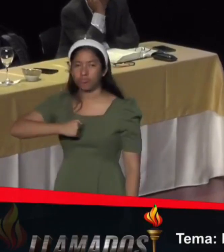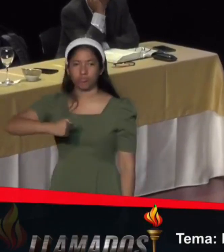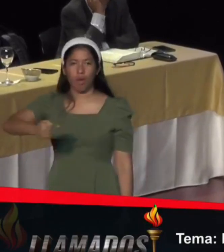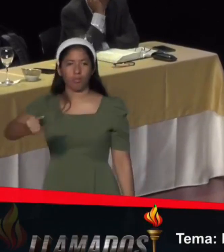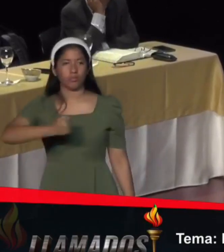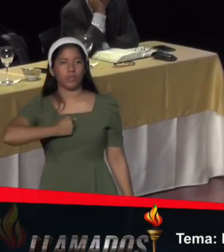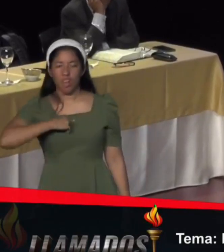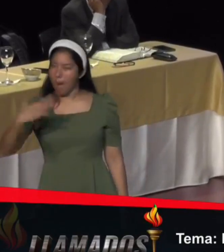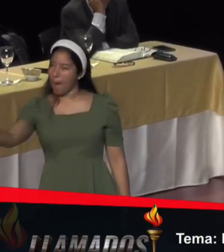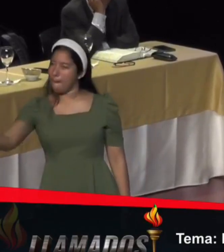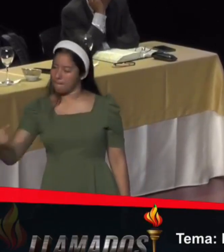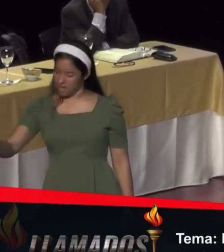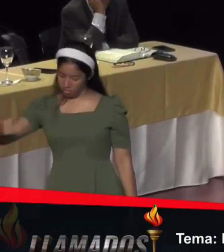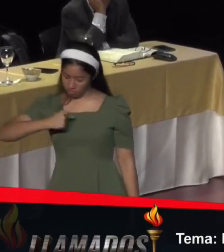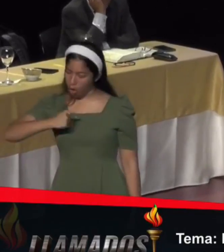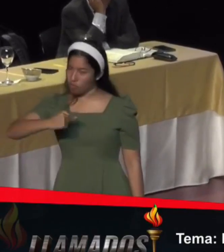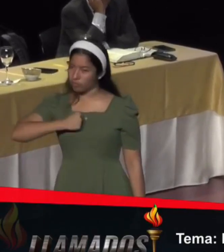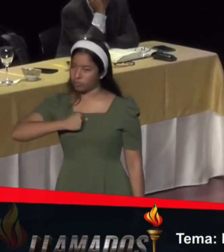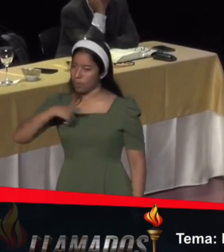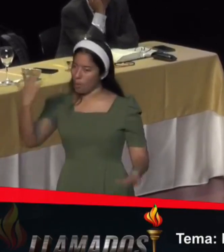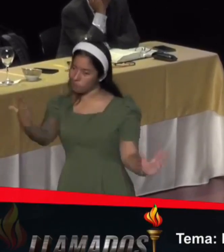yo lo mato, déchemelo para acá, yo lo mato.